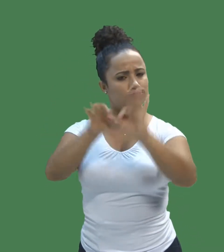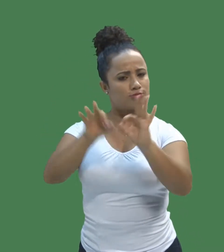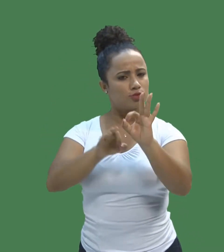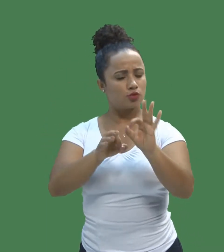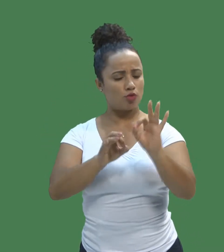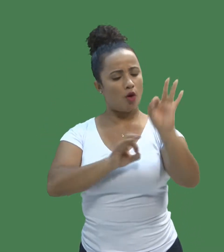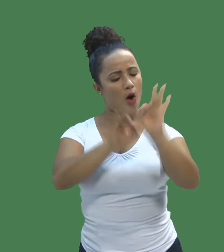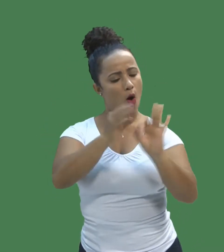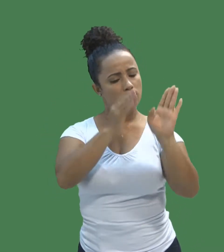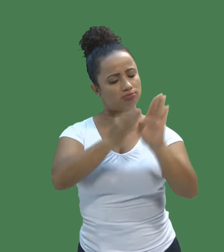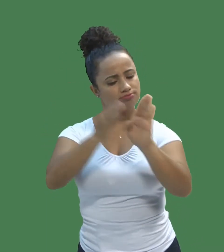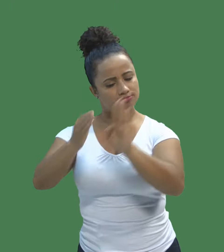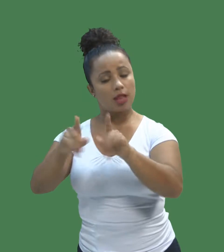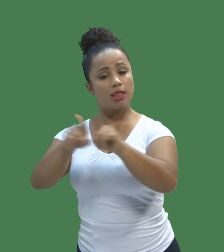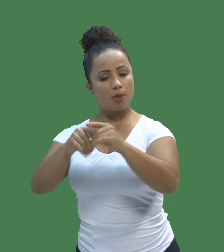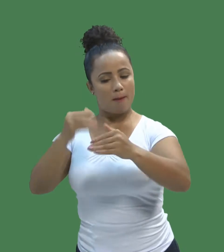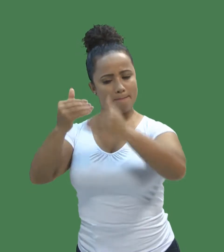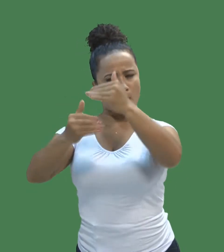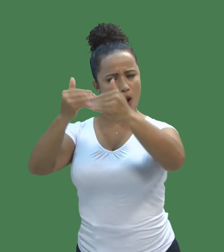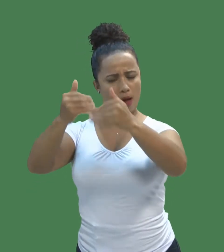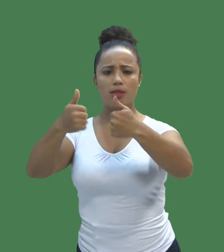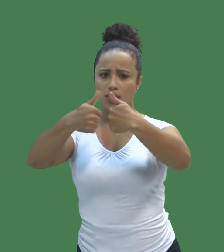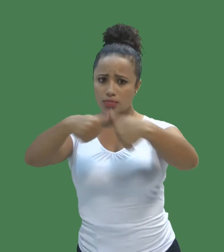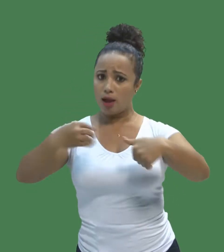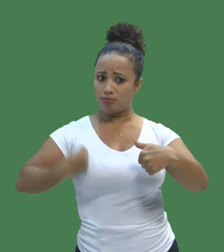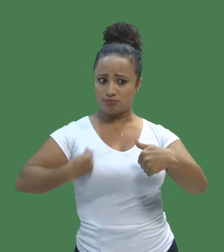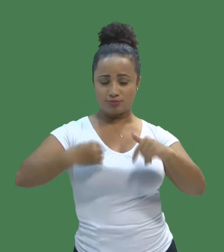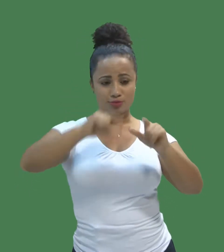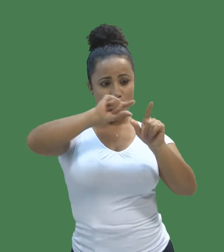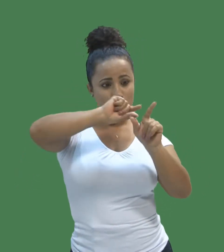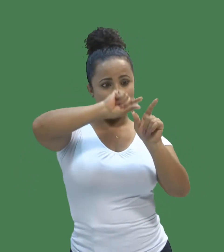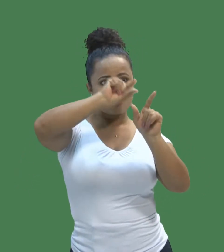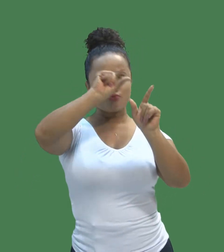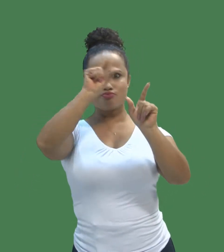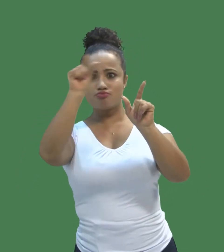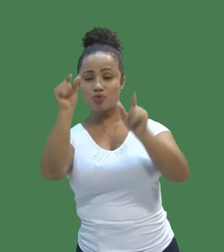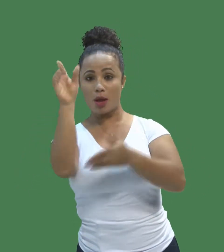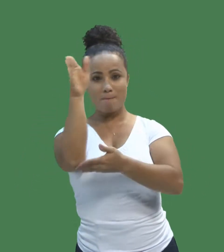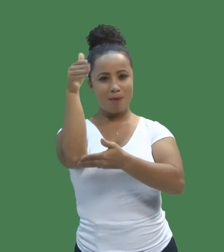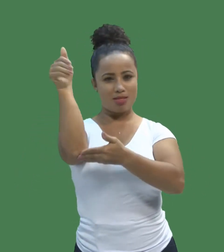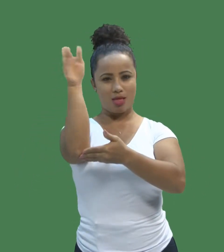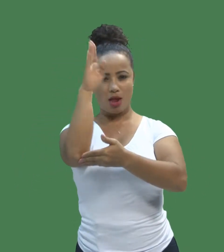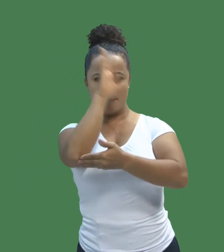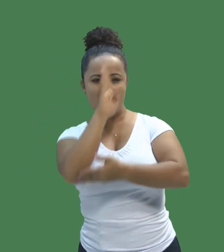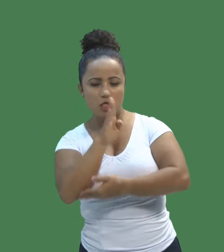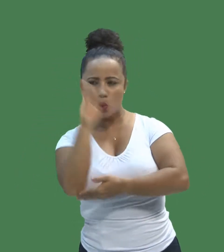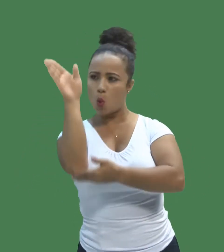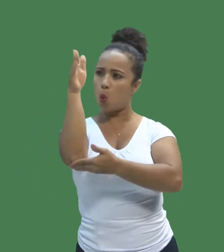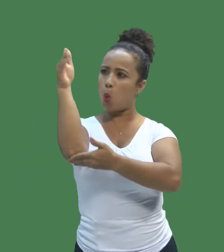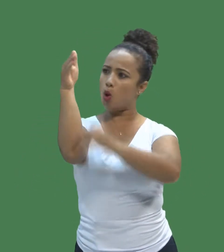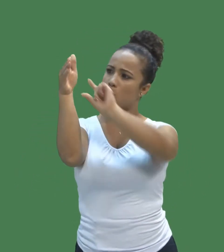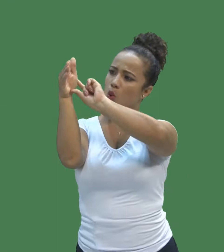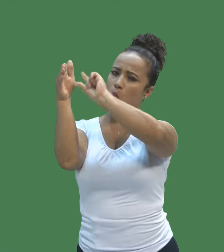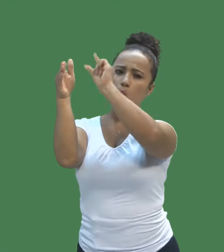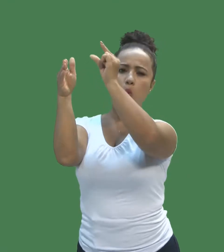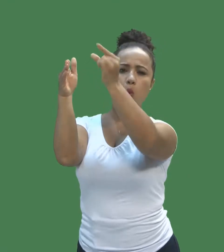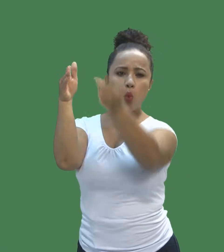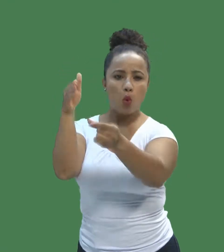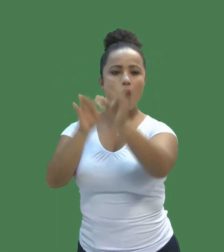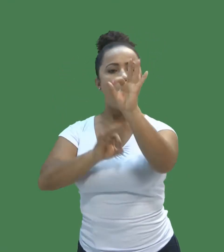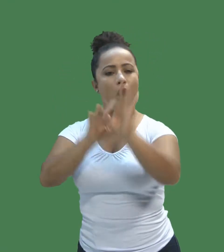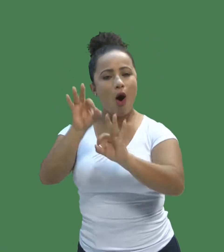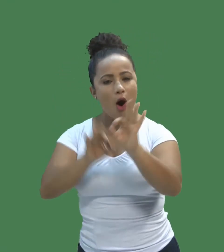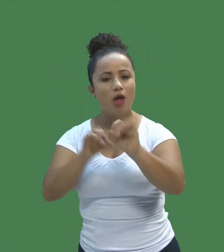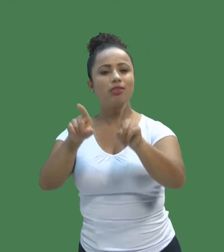a mesma que encontramos na bandeira do Brasil, traz uma ideologia que é